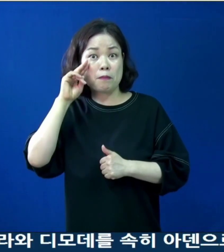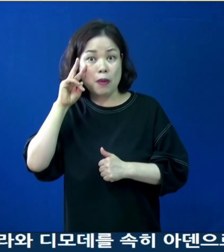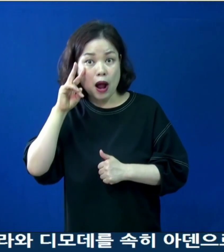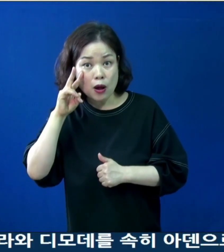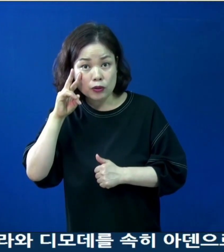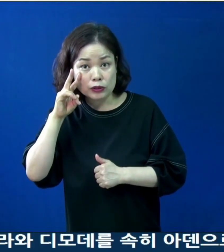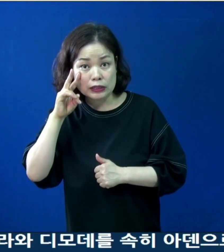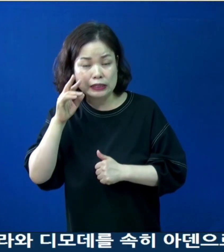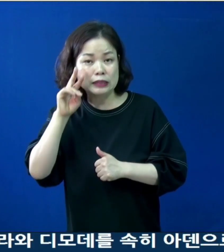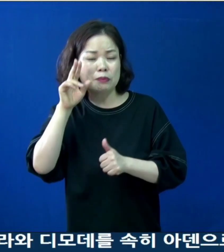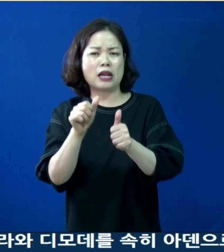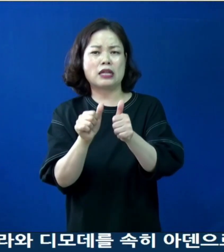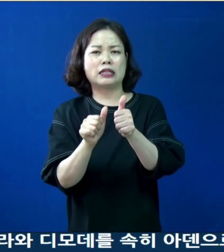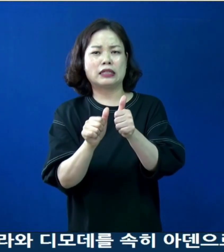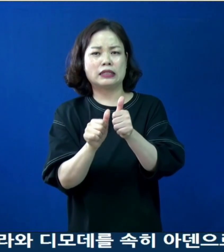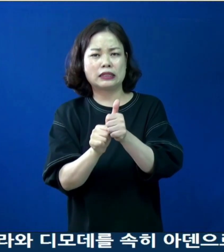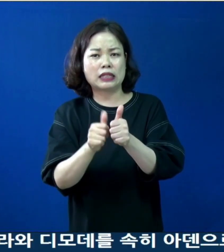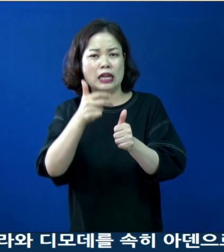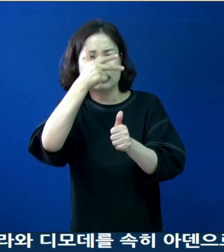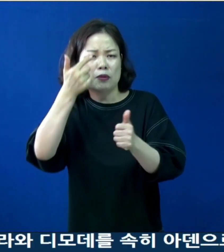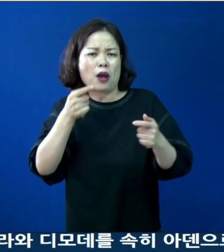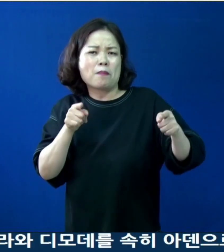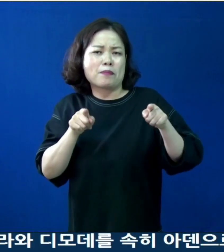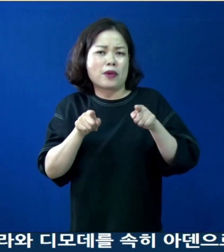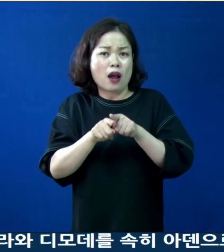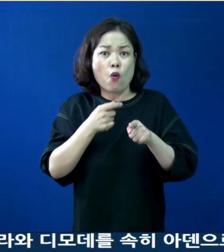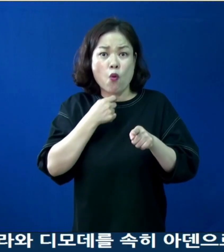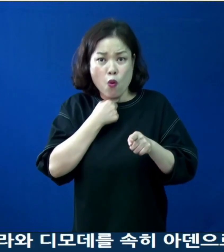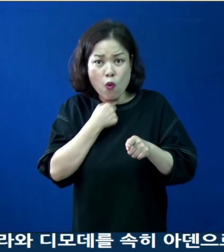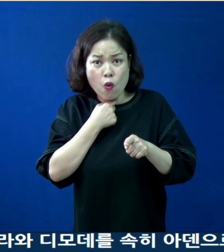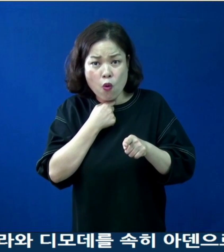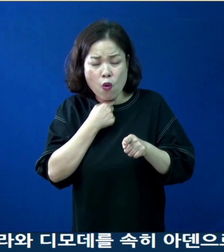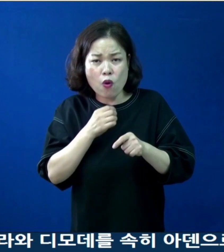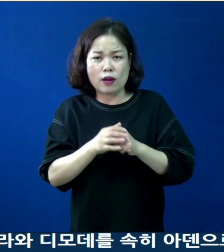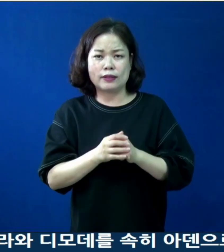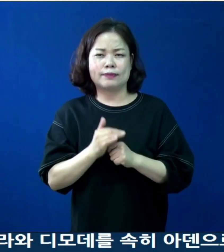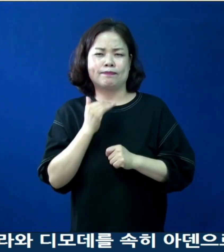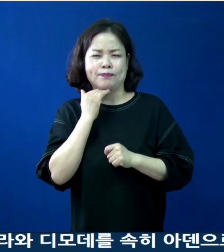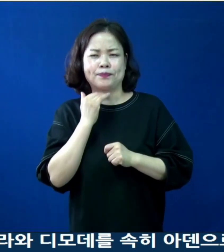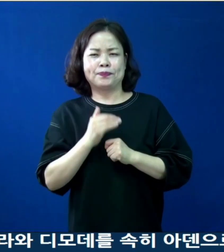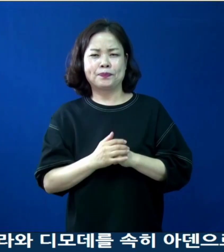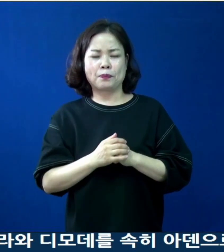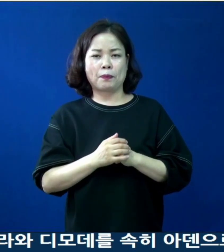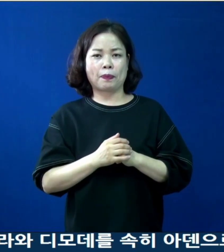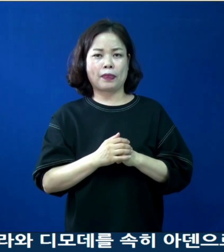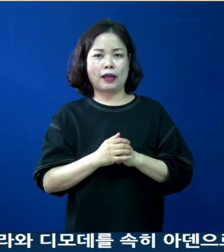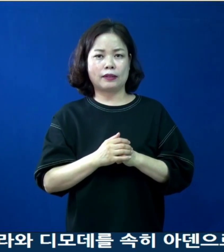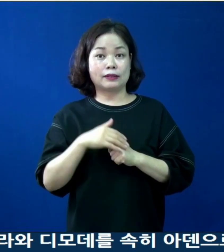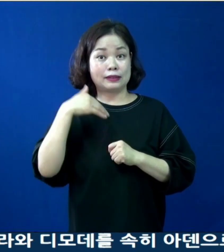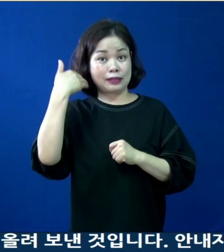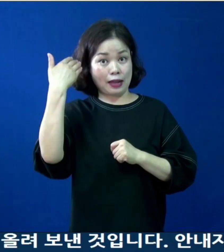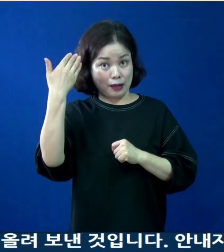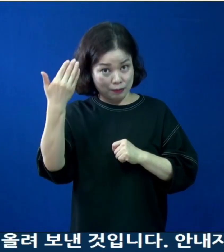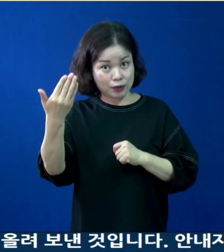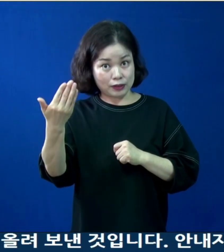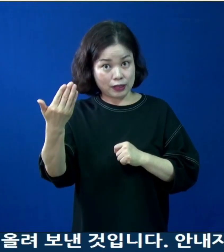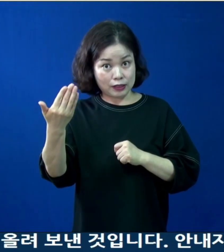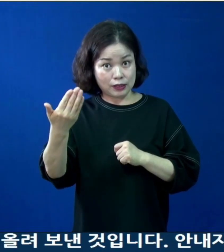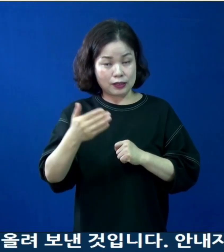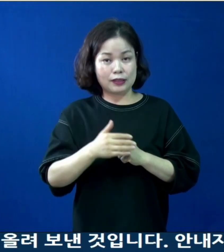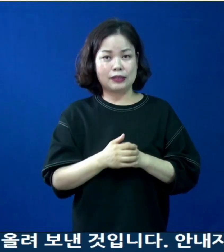바울과 실라와 디모데가 합류하기를 바라고 있었는데, 아마 뒤에 이야기를 이제 다음 번으로